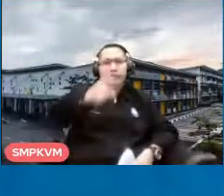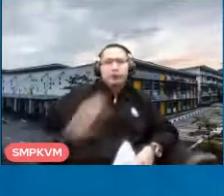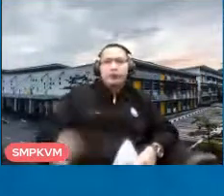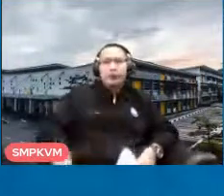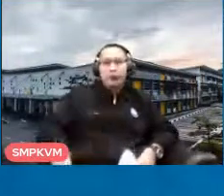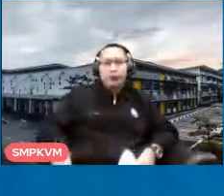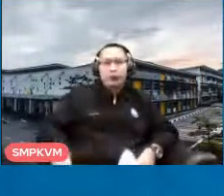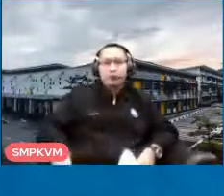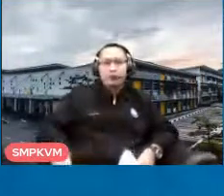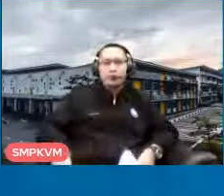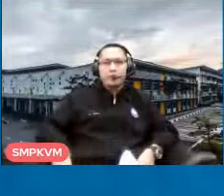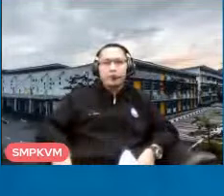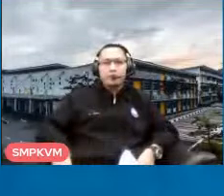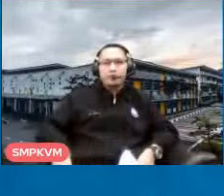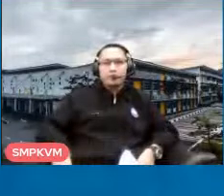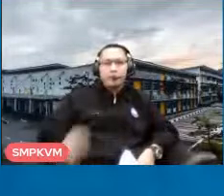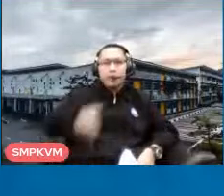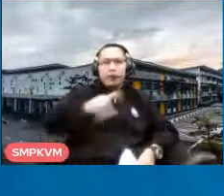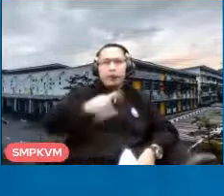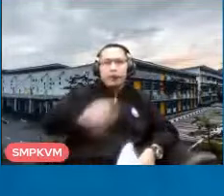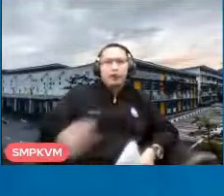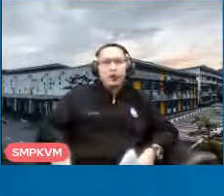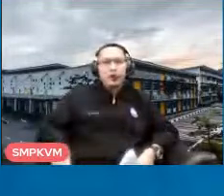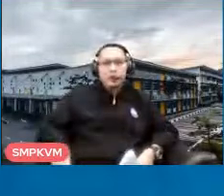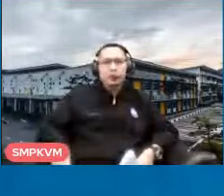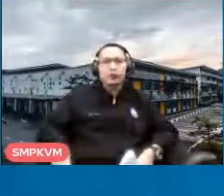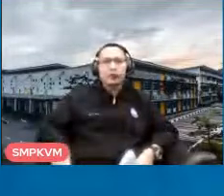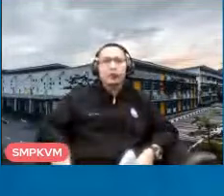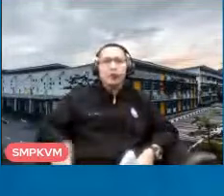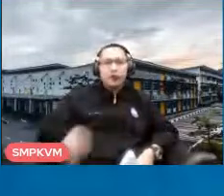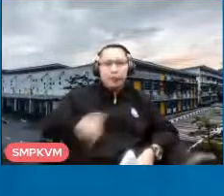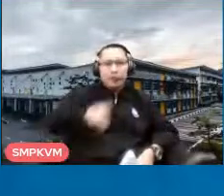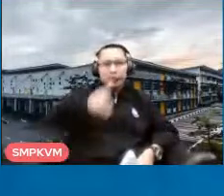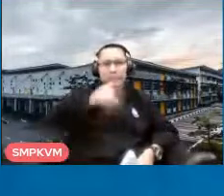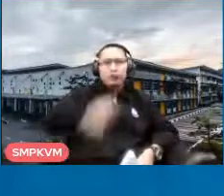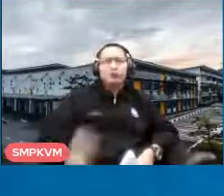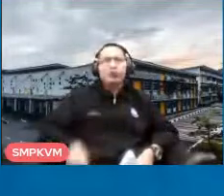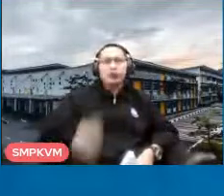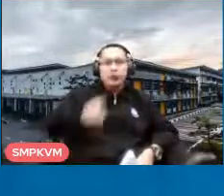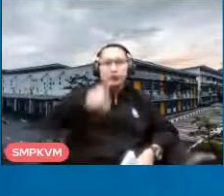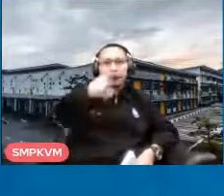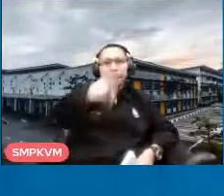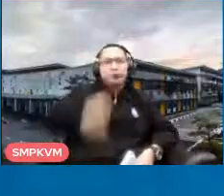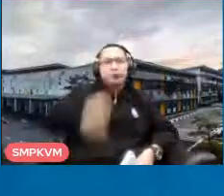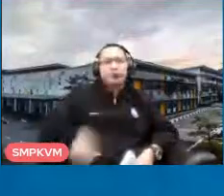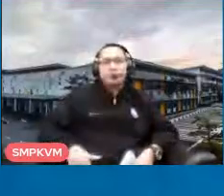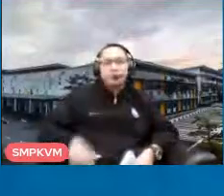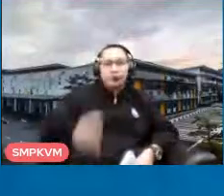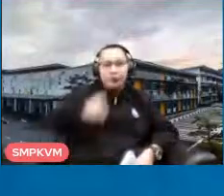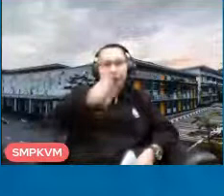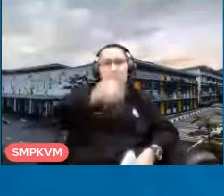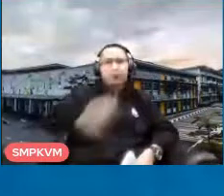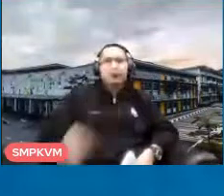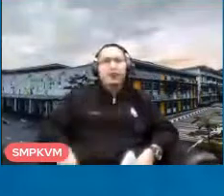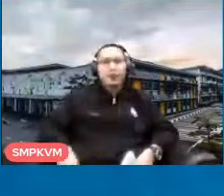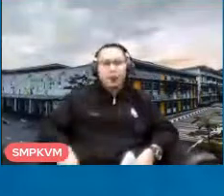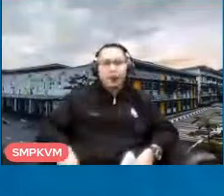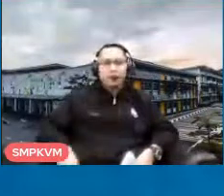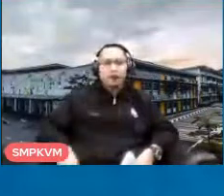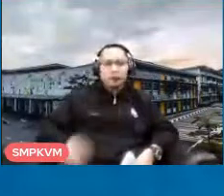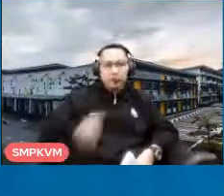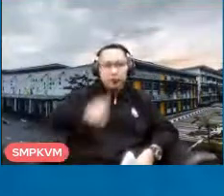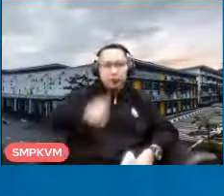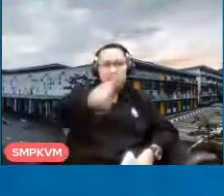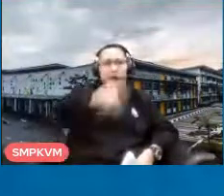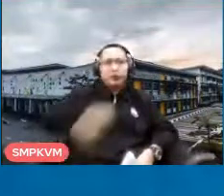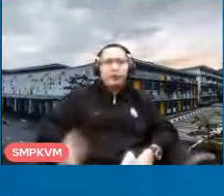tua jadi Zimbabwe pendek gaya aku tak tahulah Tapi yang terpujinya dan caranya betul neneknya betul atau